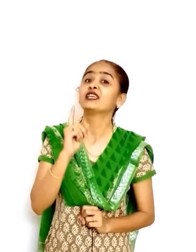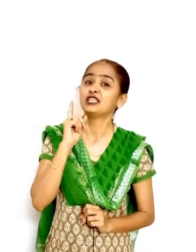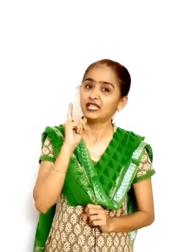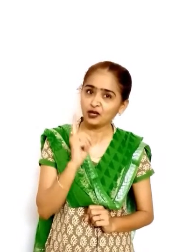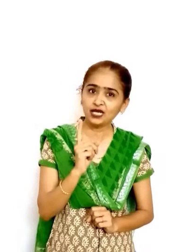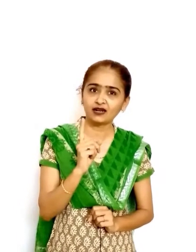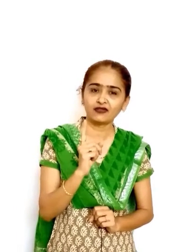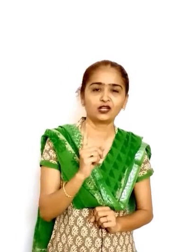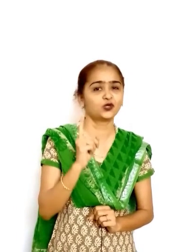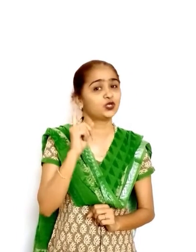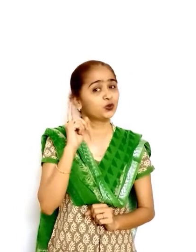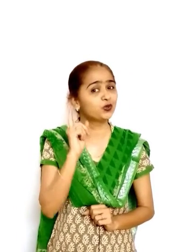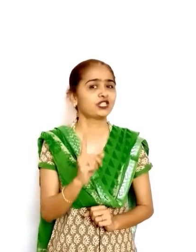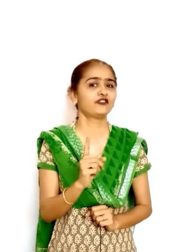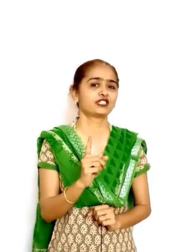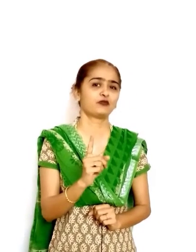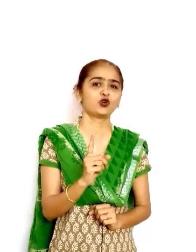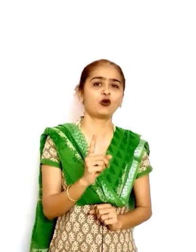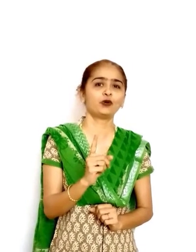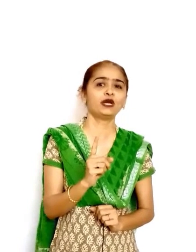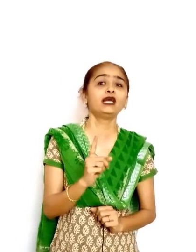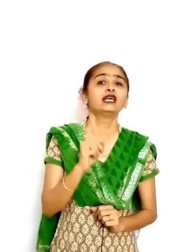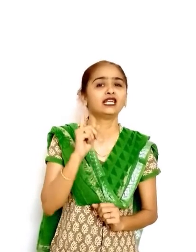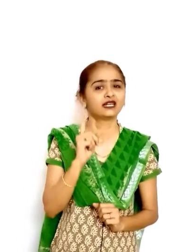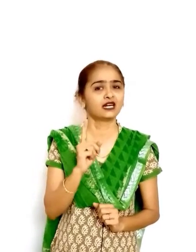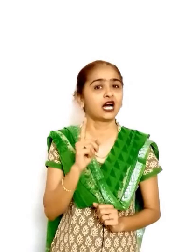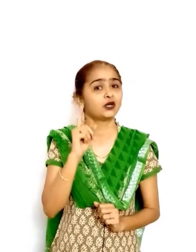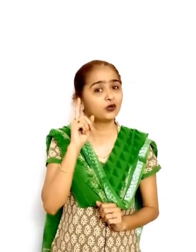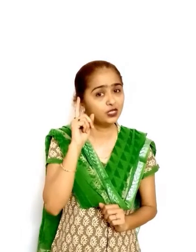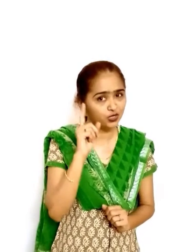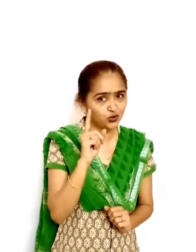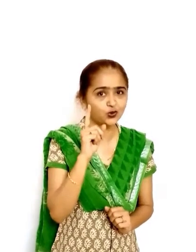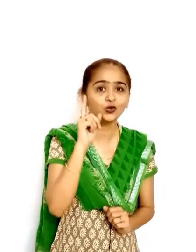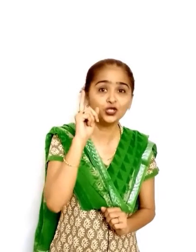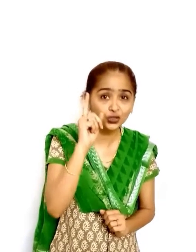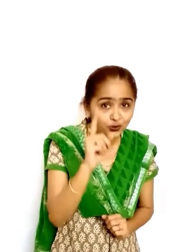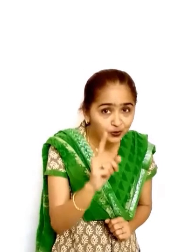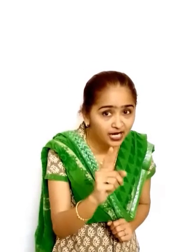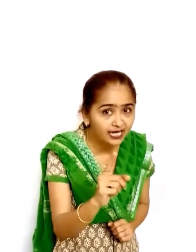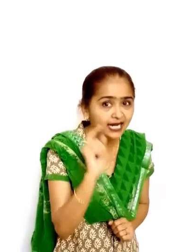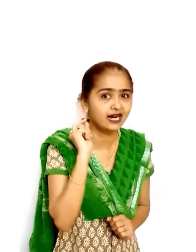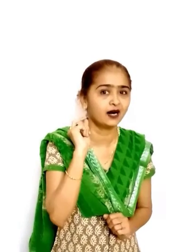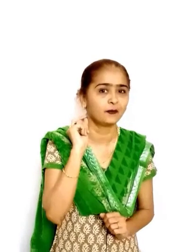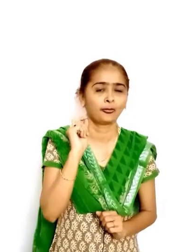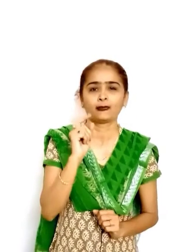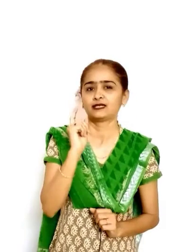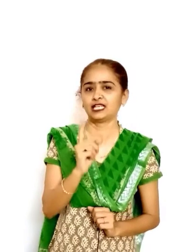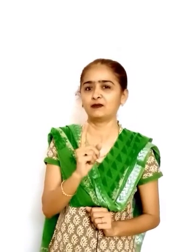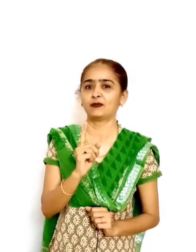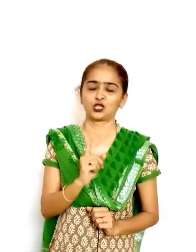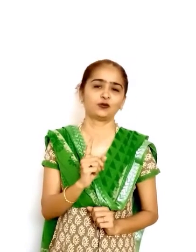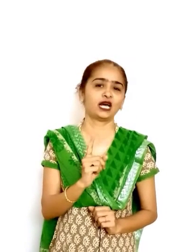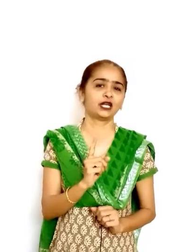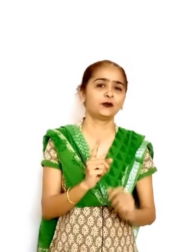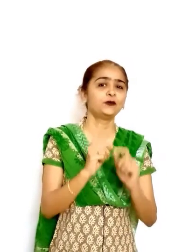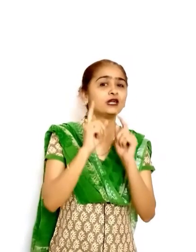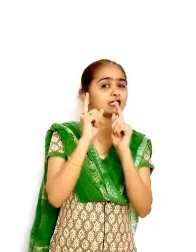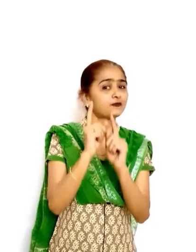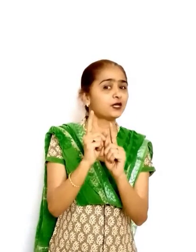यदि नहीं भी करते हैं तो जरूर से फिर से अपनी कॉपी में इन गृह कार्य को, इन प्रश्नों को जरूर बनाइएगा। चलिए मैं प्रश्न बना रही हूँ। सबसे